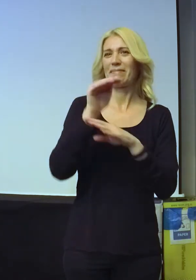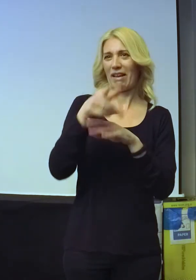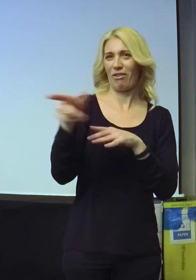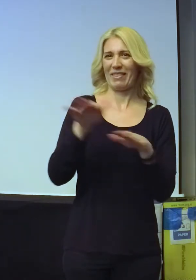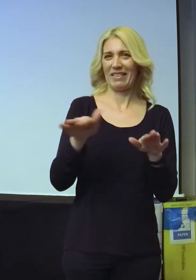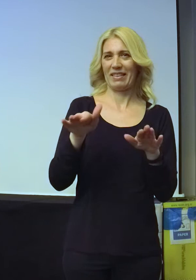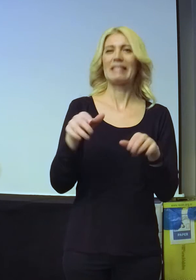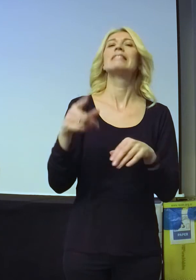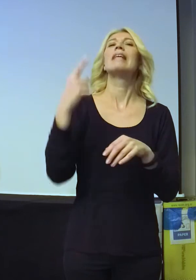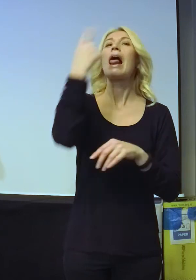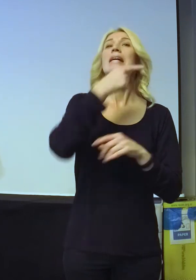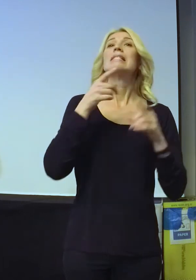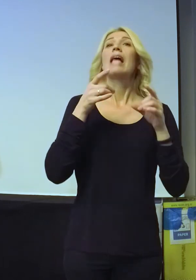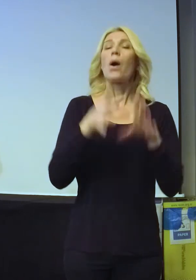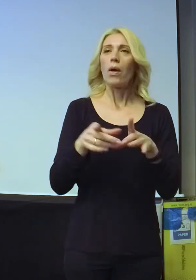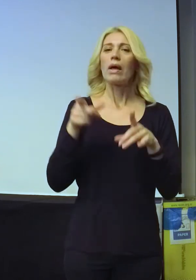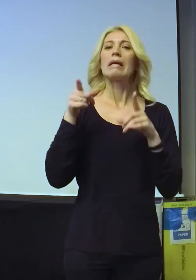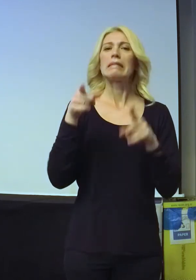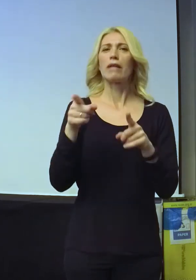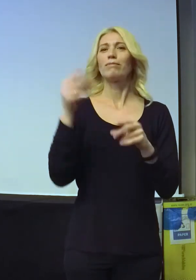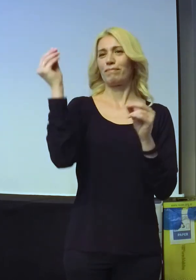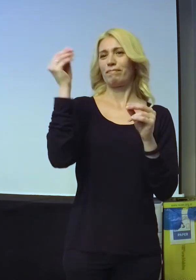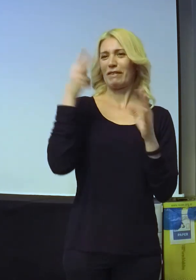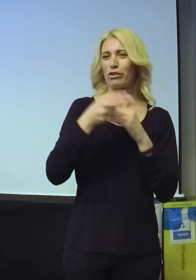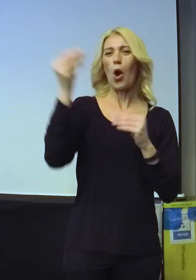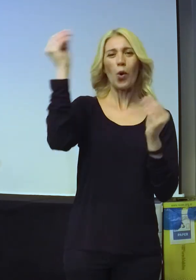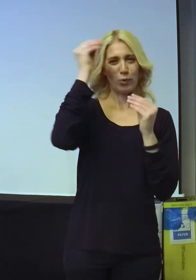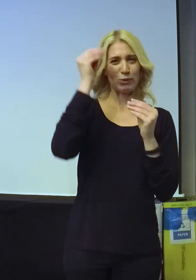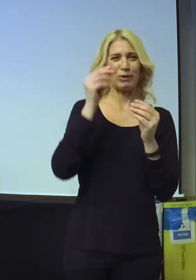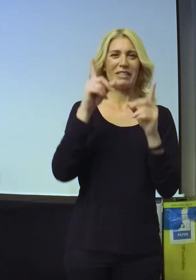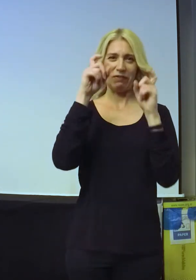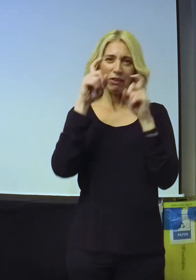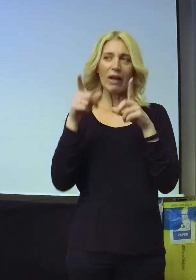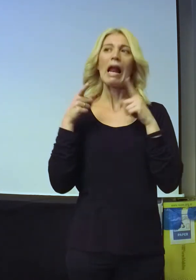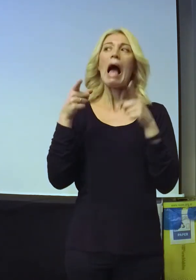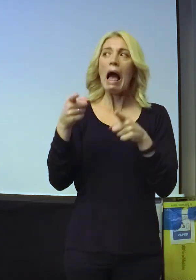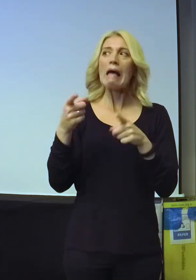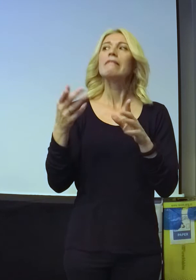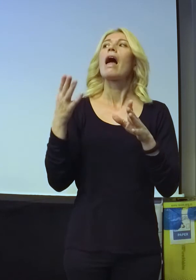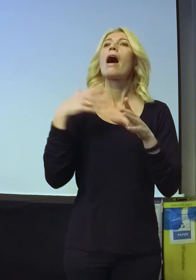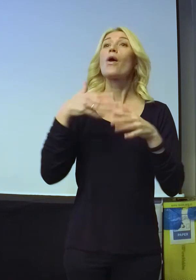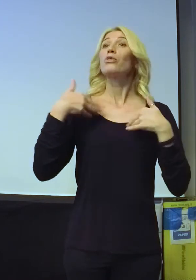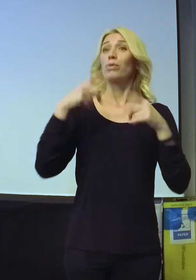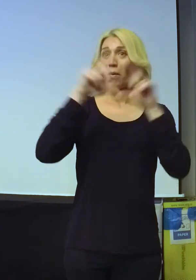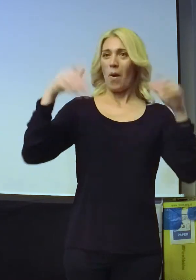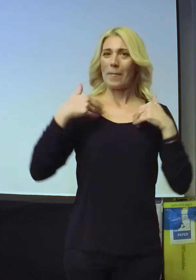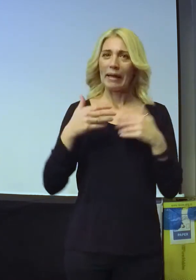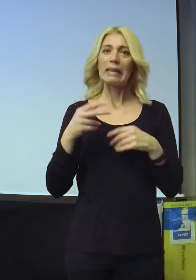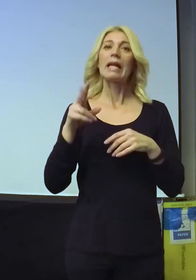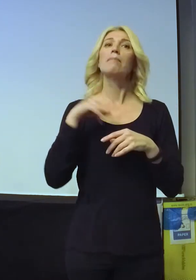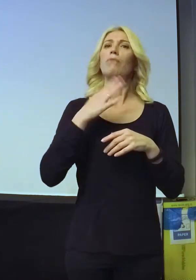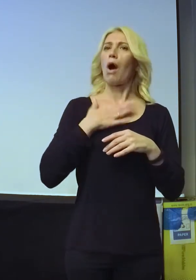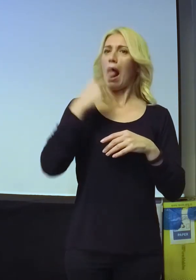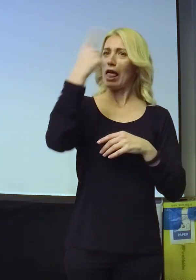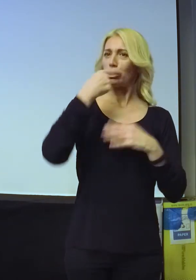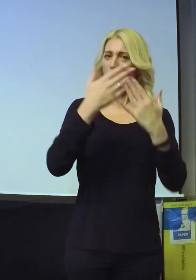preko Lice ulica, tu sam završio svoj, ja kažem, kurs fotografija, imao sam izložbe svoje u Domu omladine,